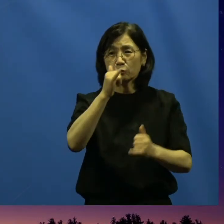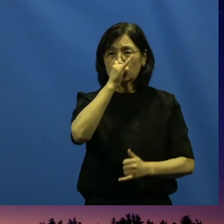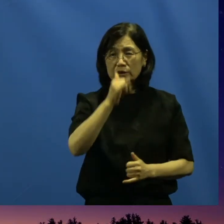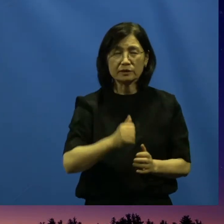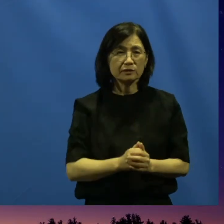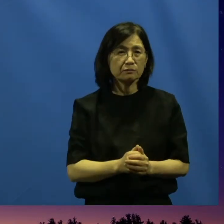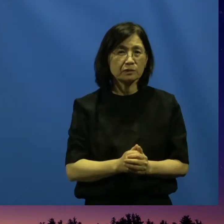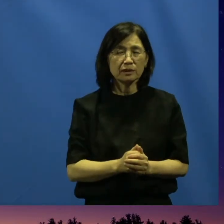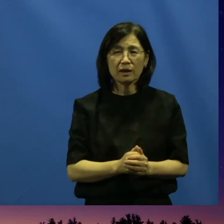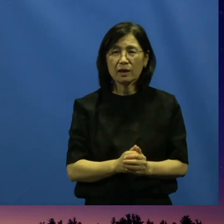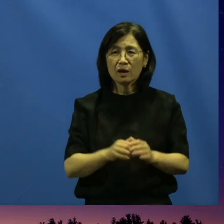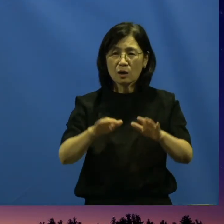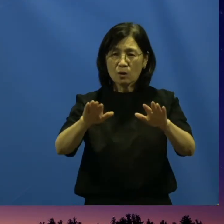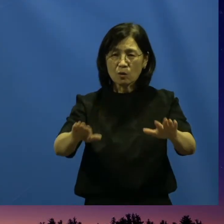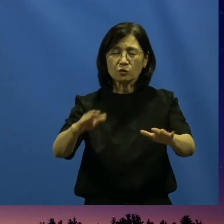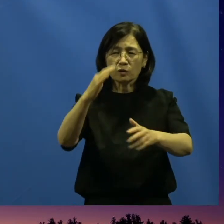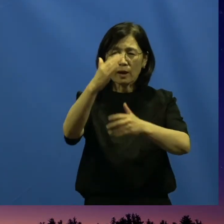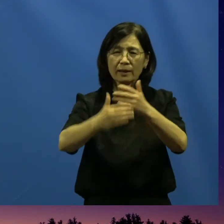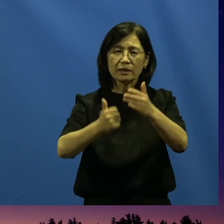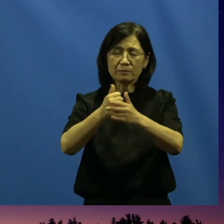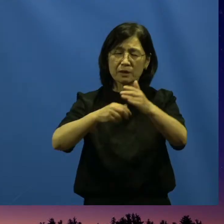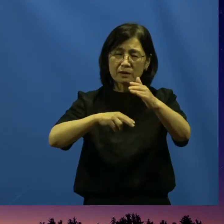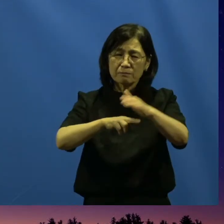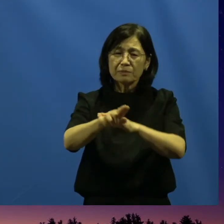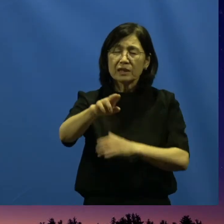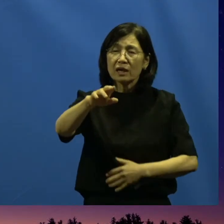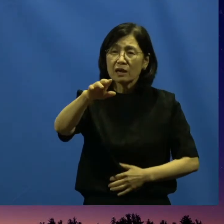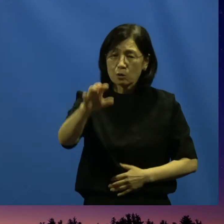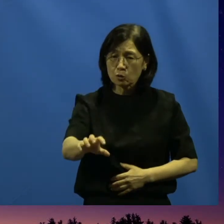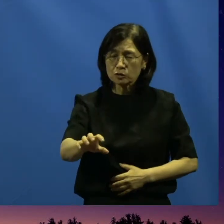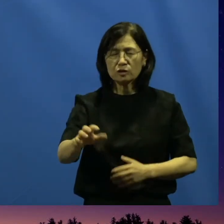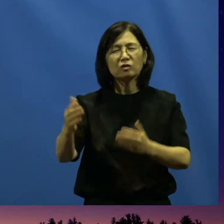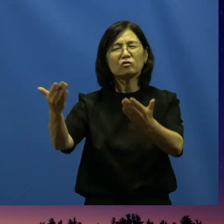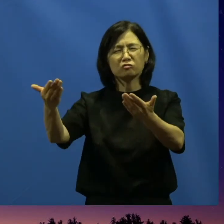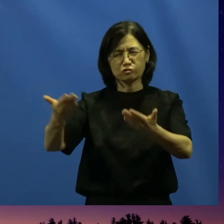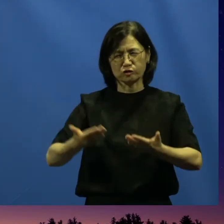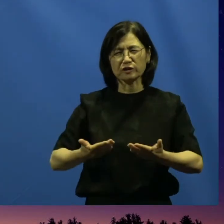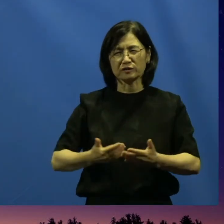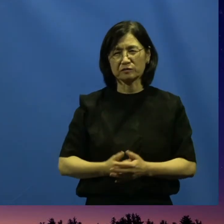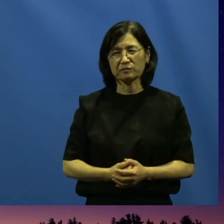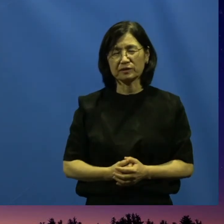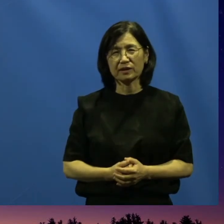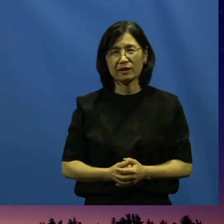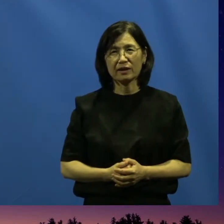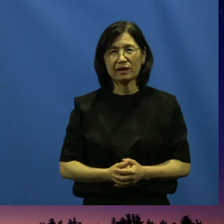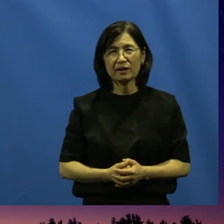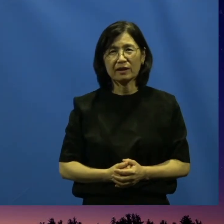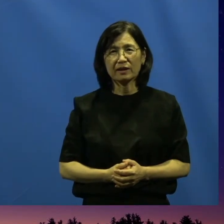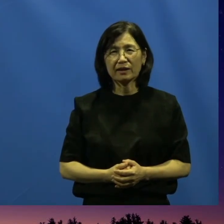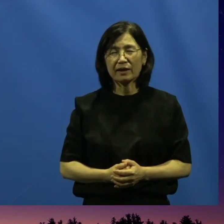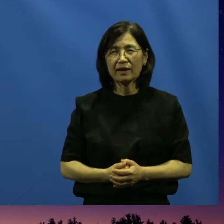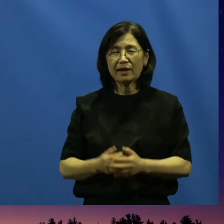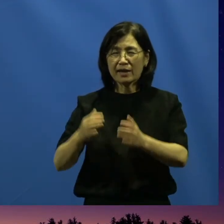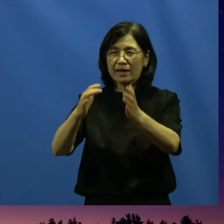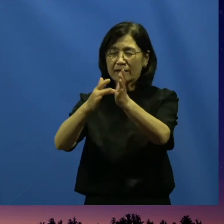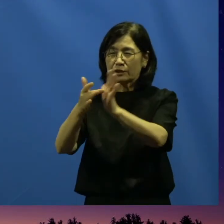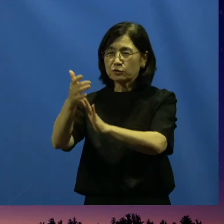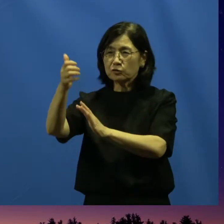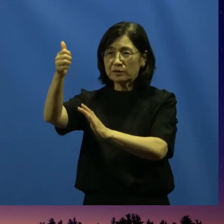피할 길을 하나님이 주셨습니다. 피난처를 주셨습니다. 그곳에 피하기만 하면